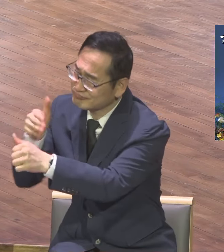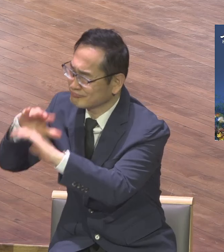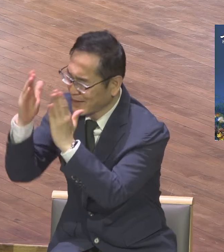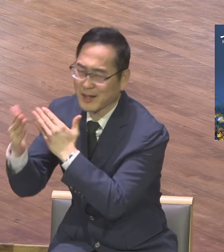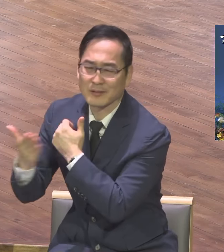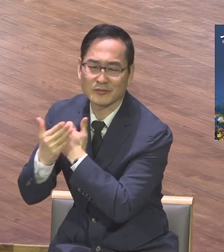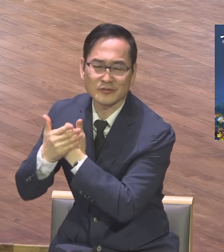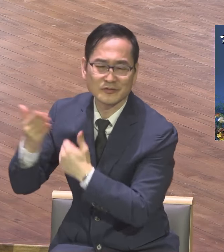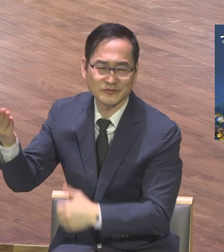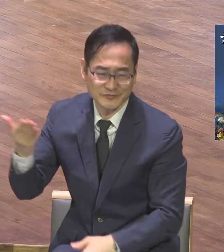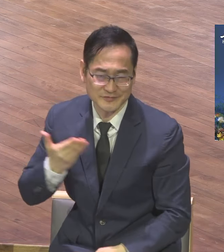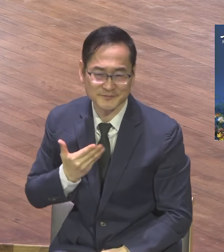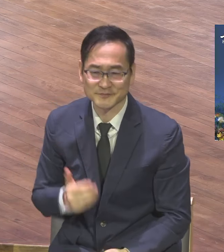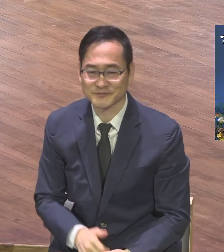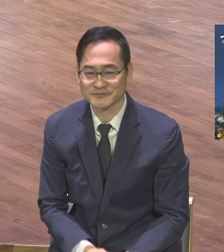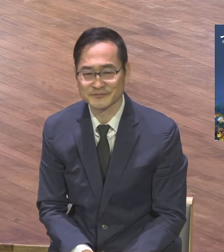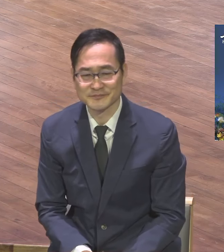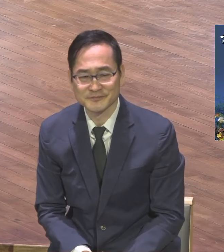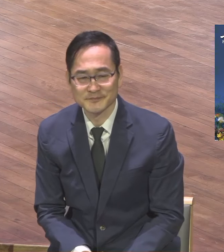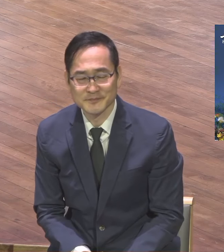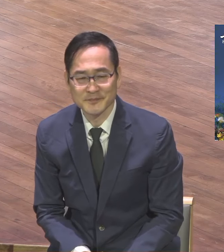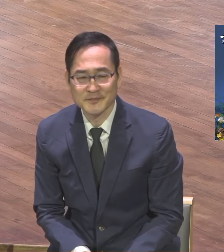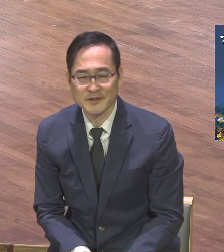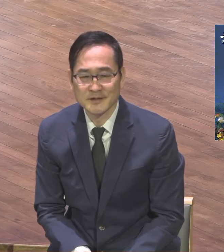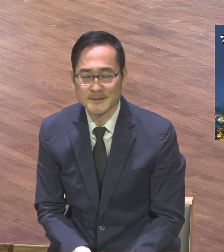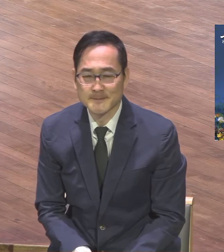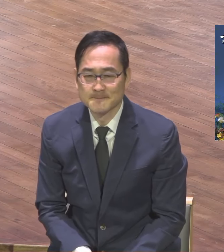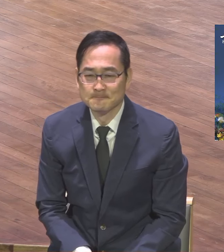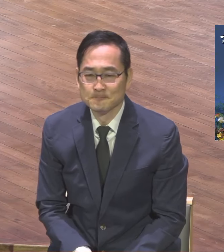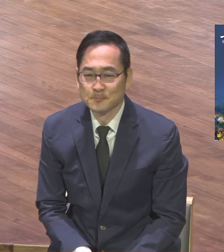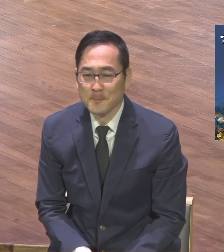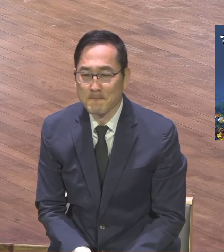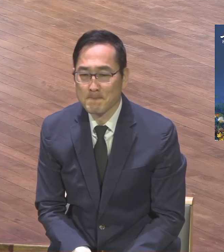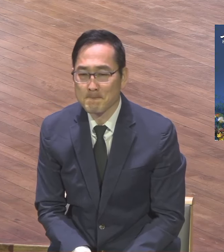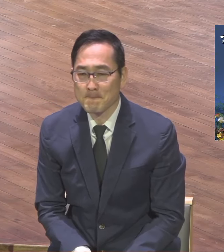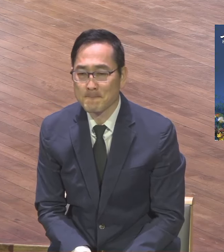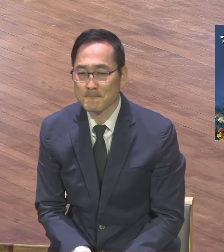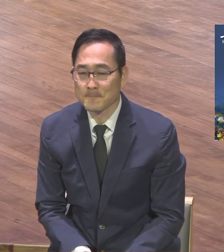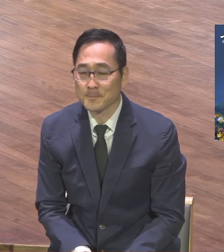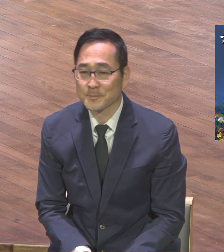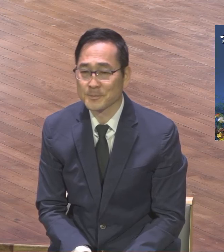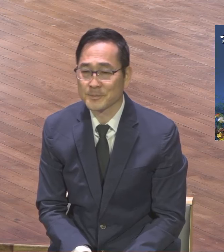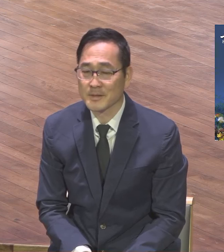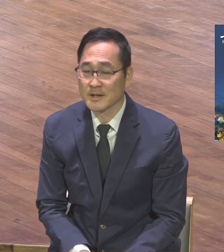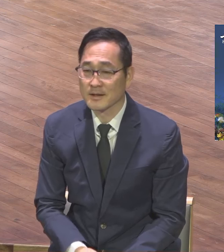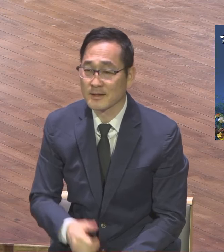늘 고백하면서 그렇게 여러분이 정말 이 보장된